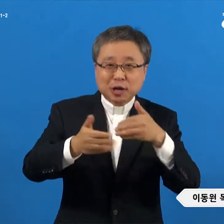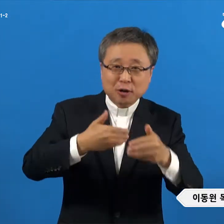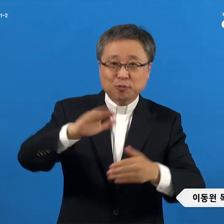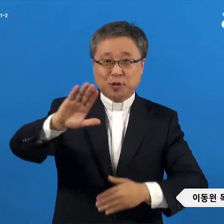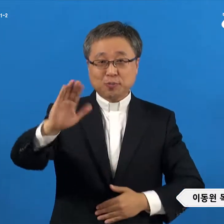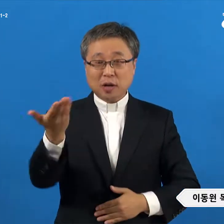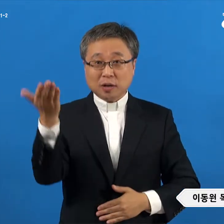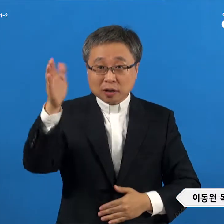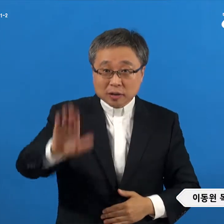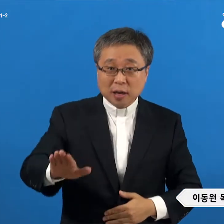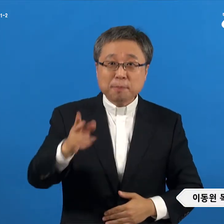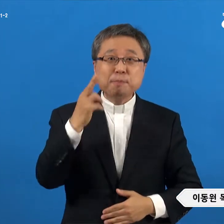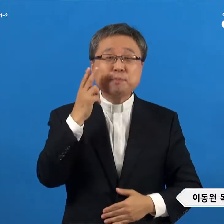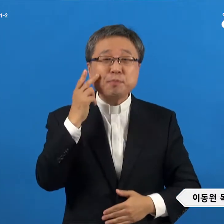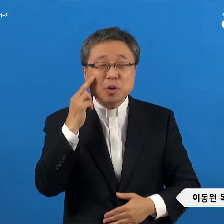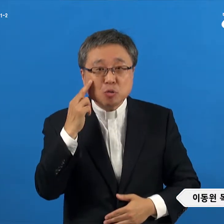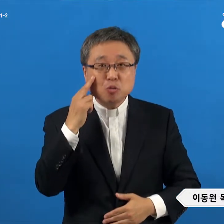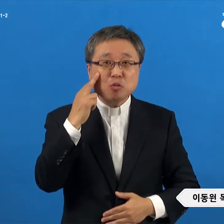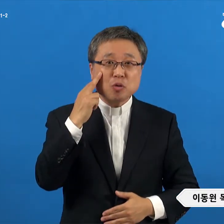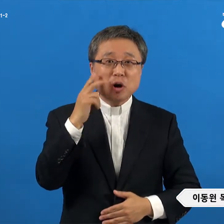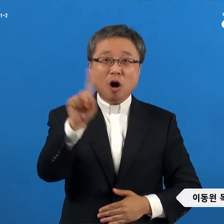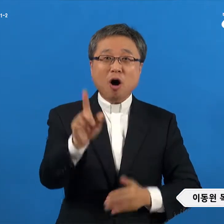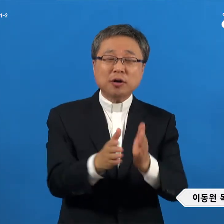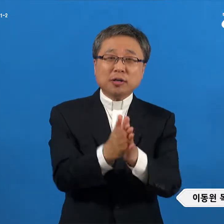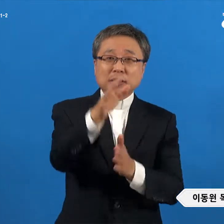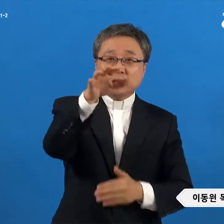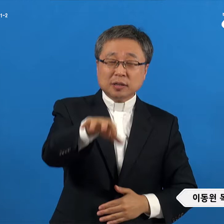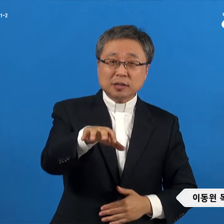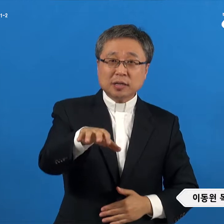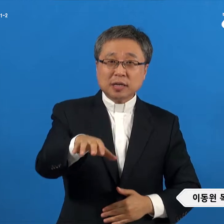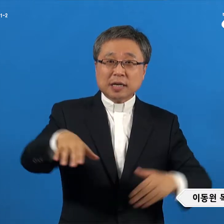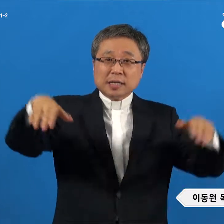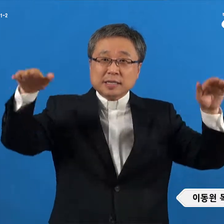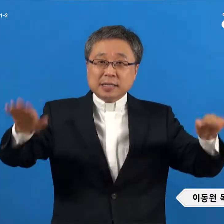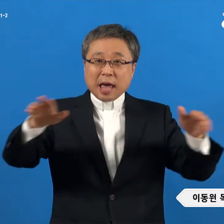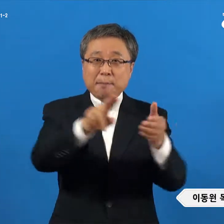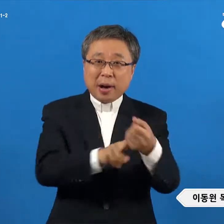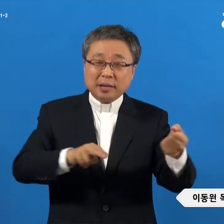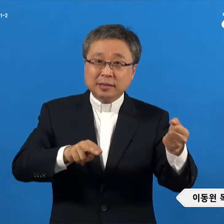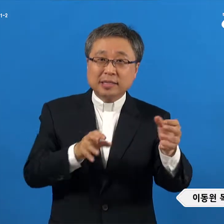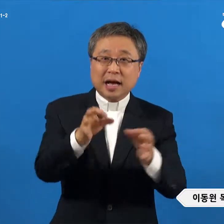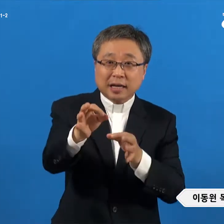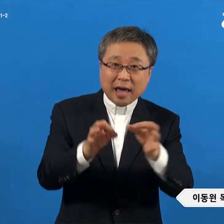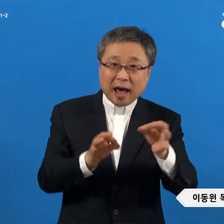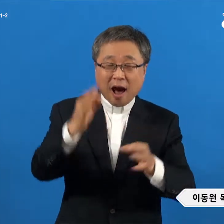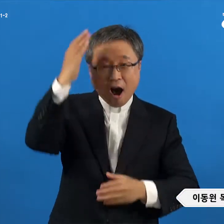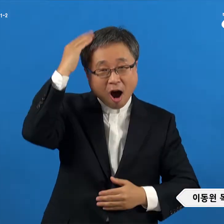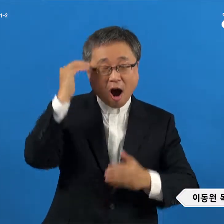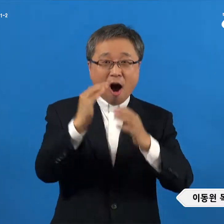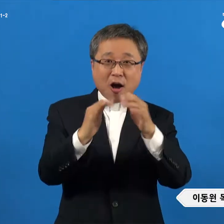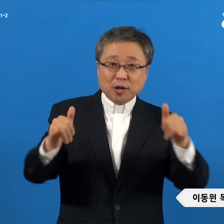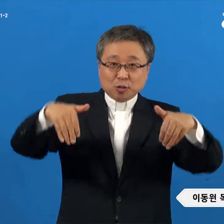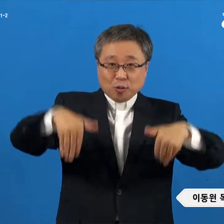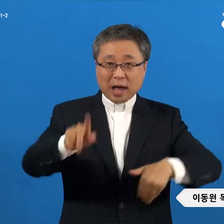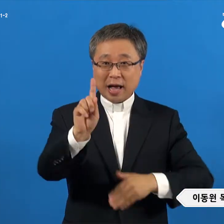미국 애틀랜타시에 새 파는 가게에 흑인 노인 하나가 들어섰습니다. 유심히 새장에 있는